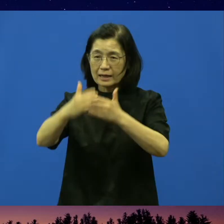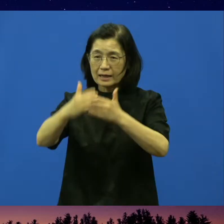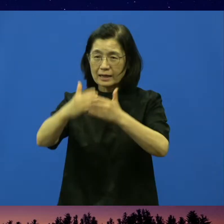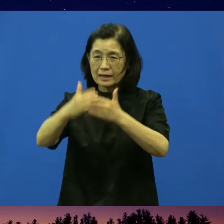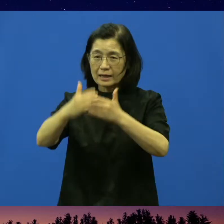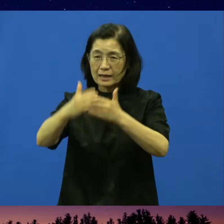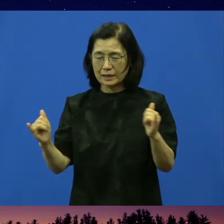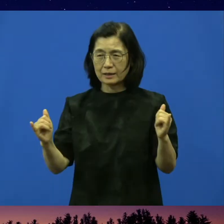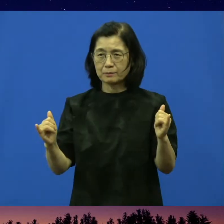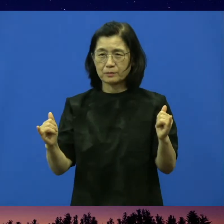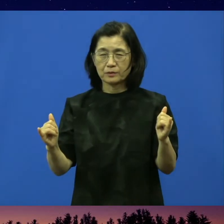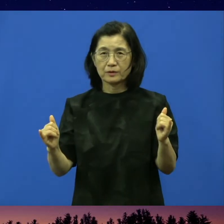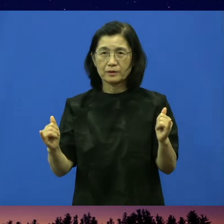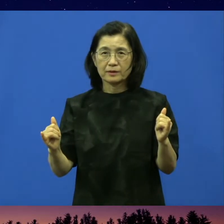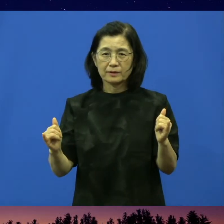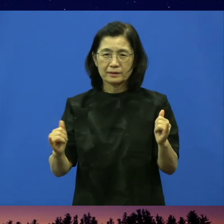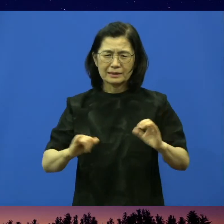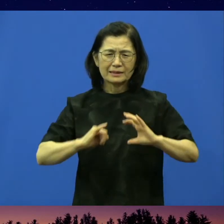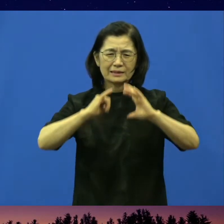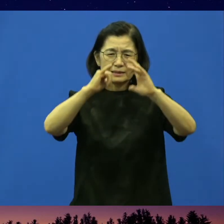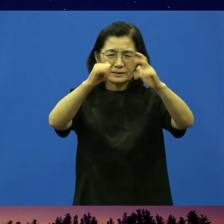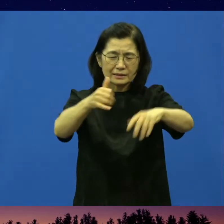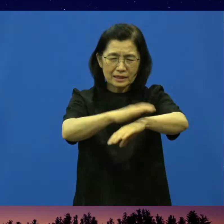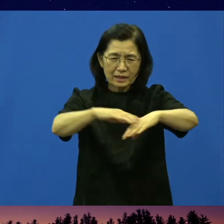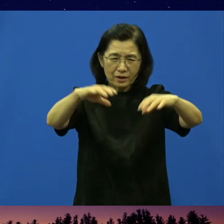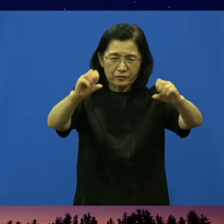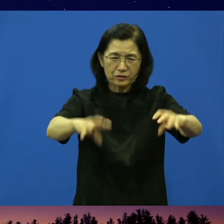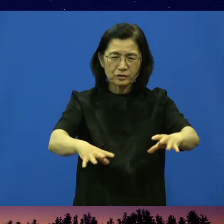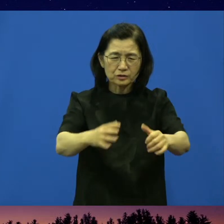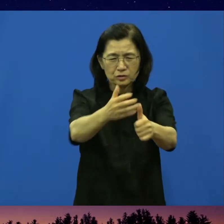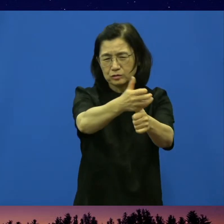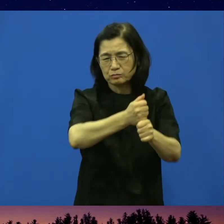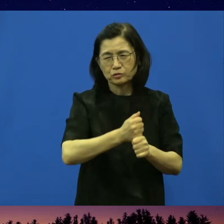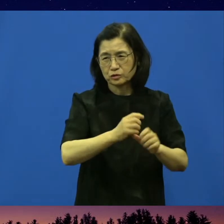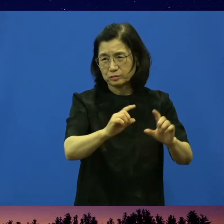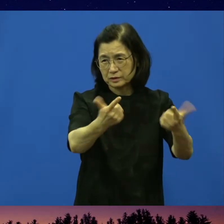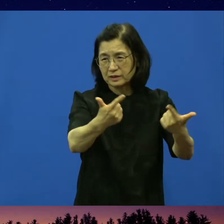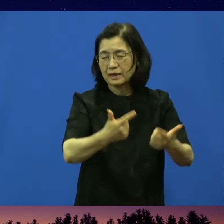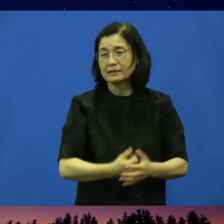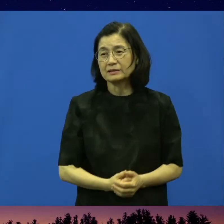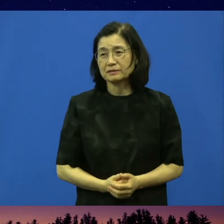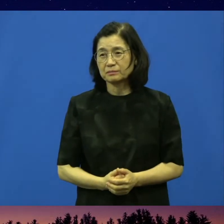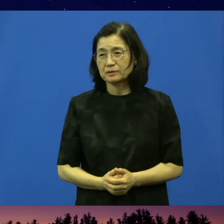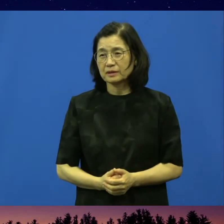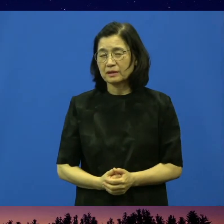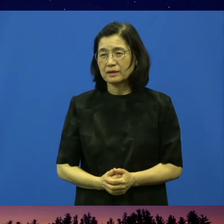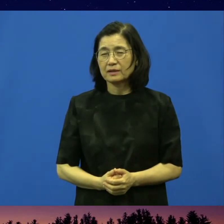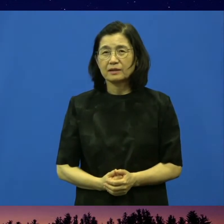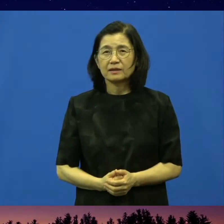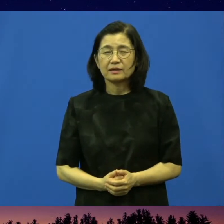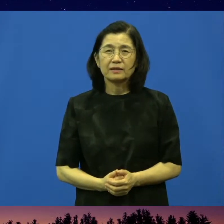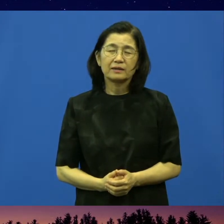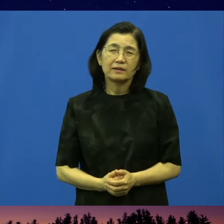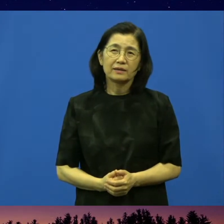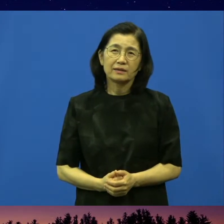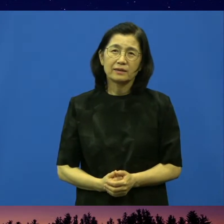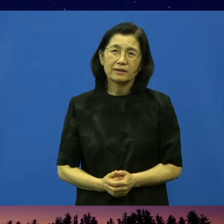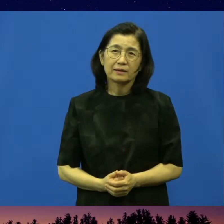그런 것들을 내가 붙들고 있지 않았기 때문에, 그 신기루와 같은 것들을 내가 붙들고 바라보고 있지 않았기